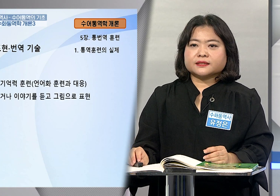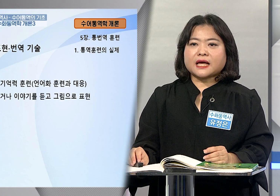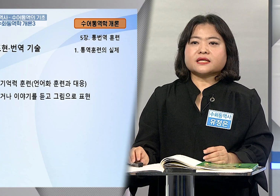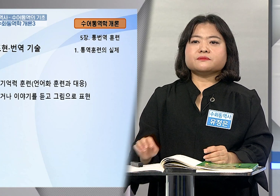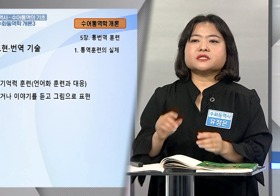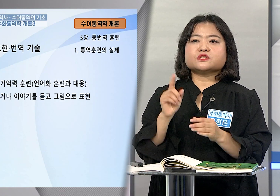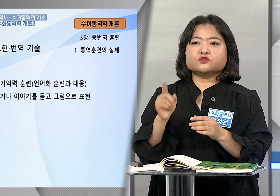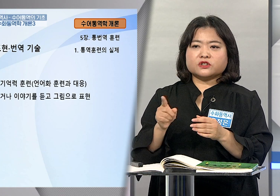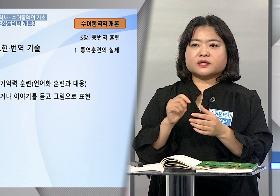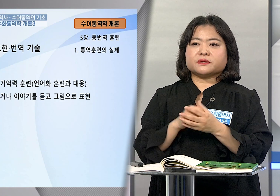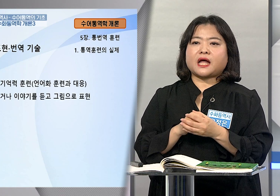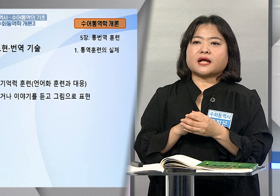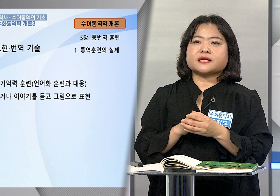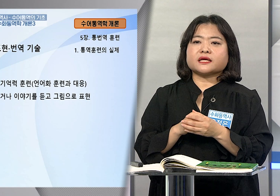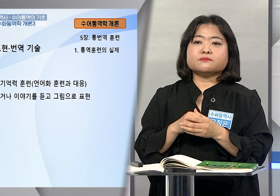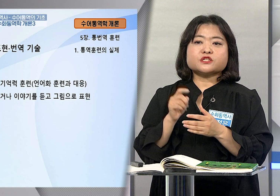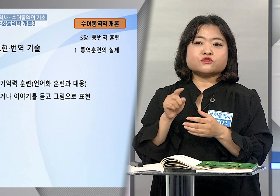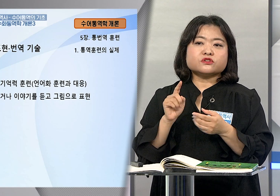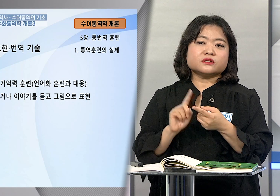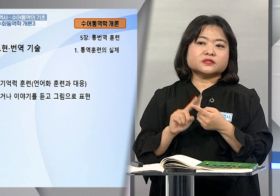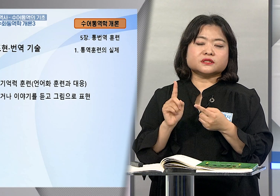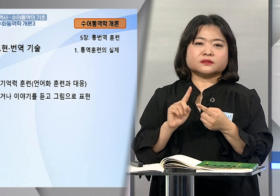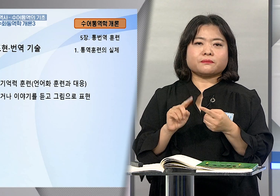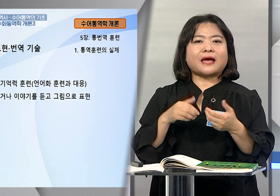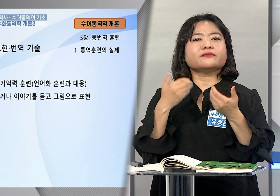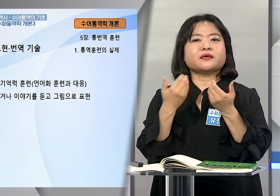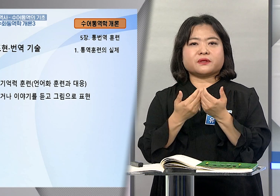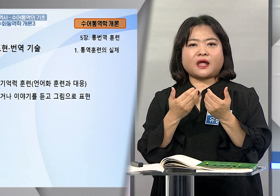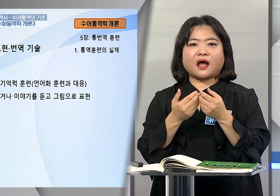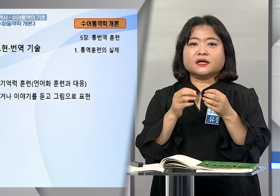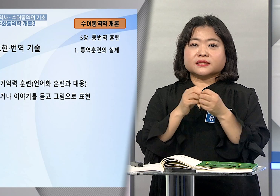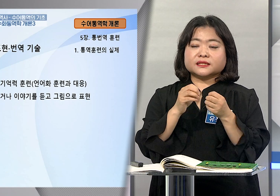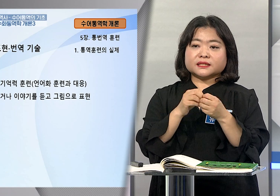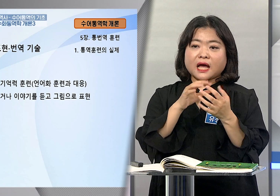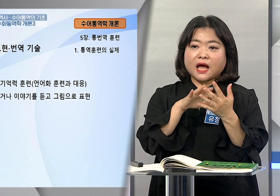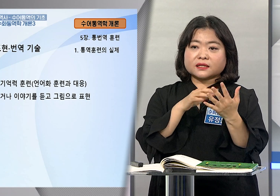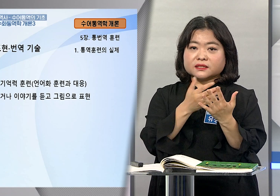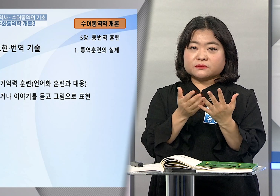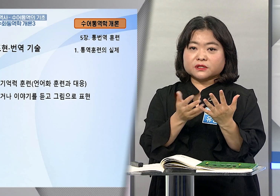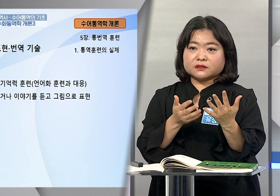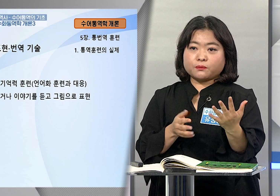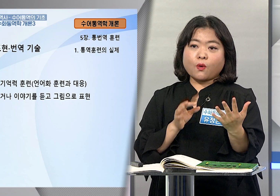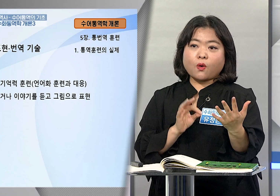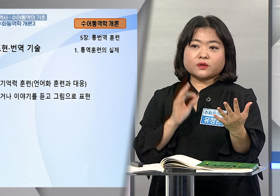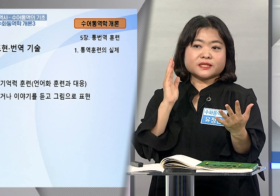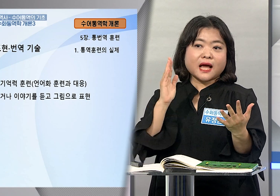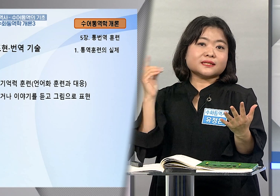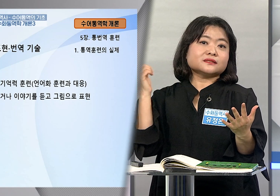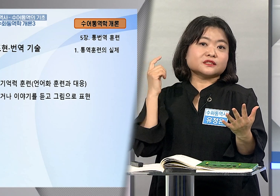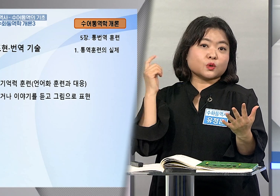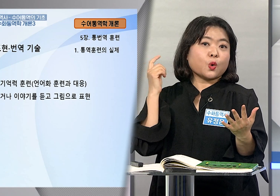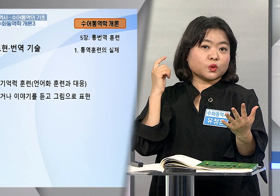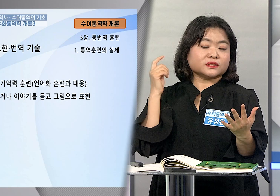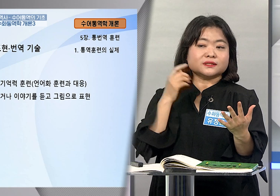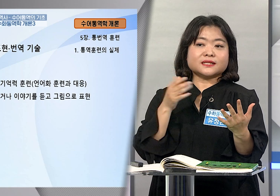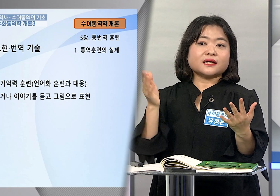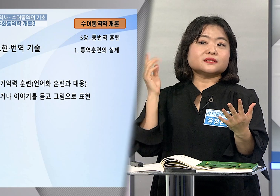자, 이미지 훈련입니다. 자, 이미지 훈련은 반대입니다. 글이나 그림을 보고 이야기를 듣고 혹은 이야기를